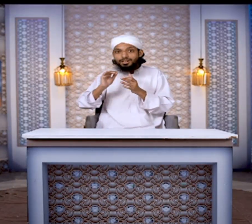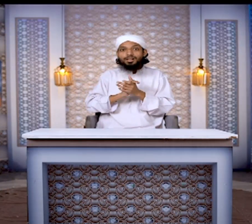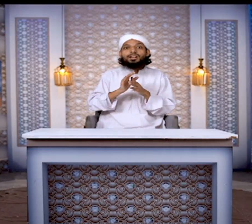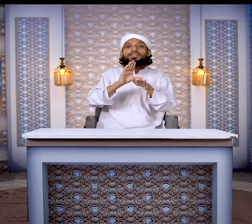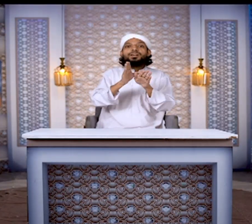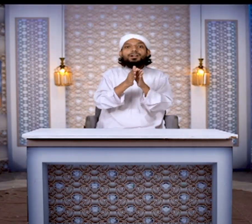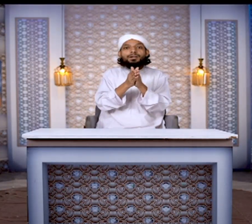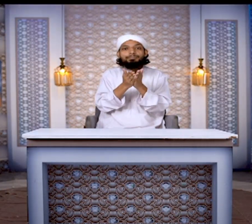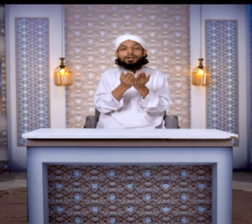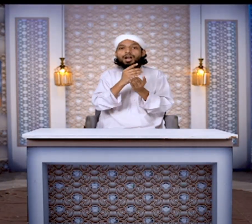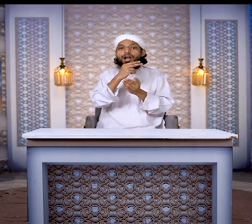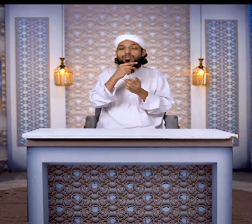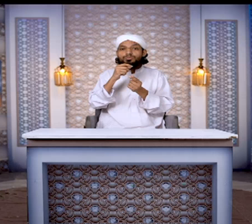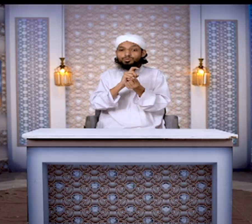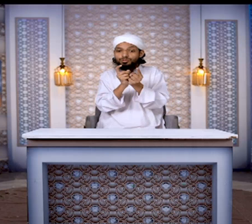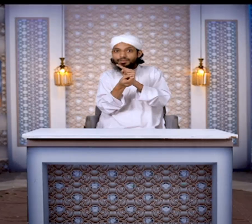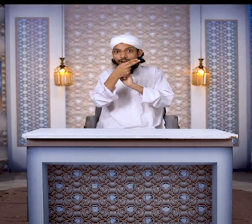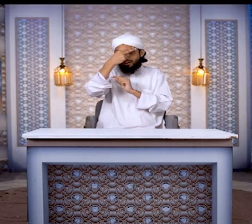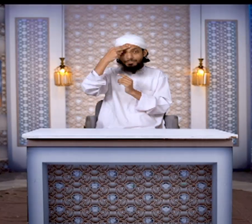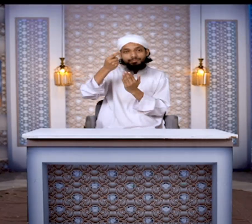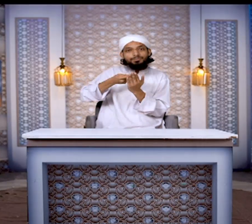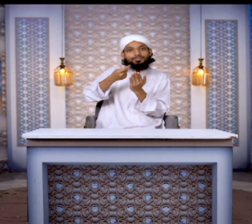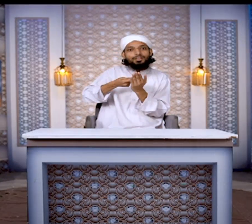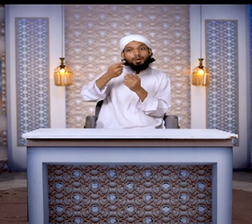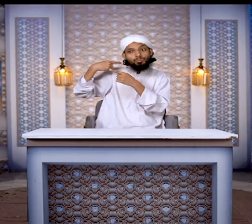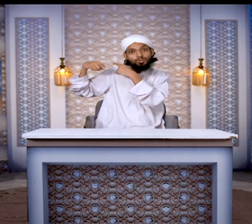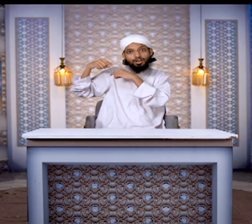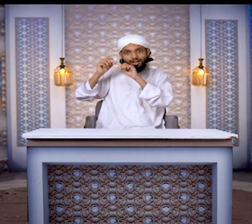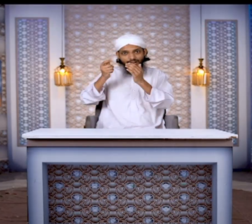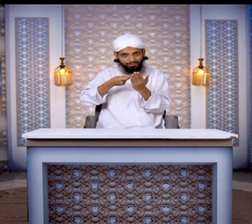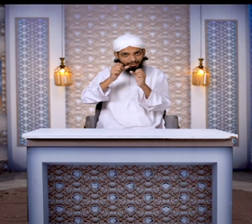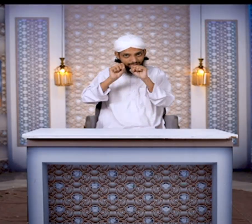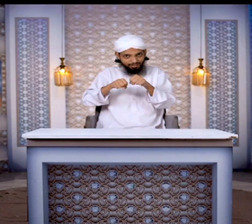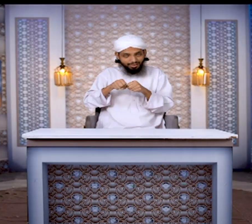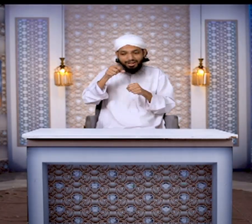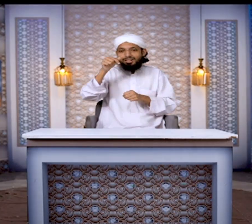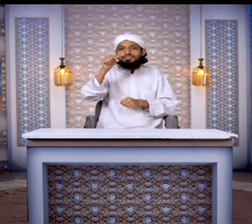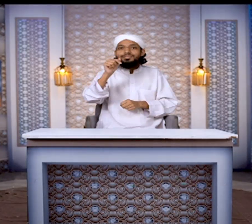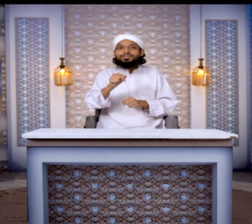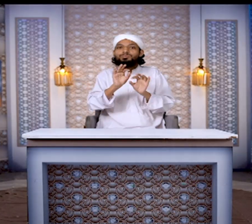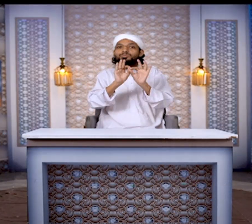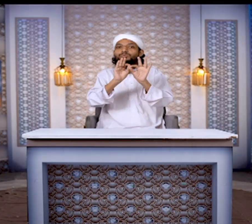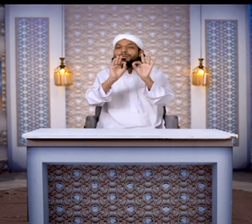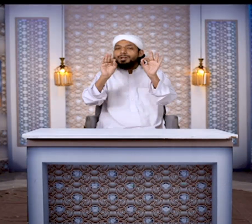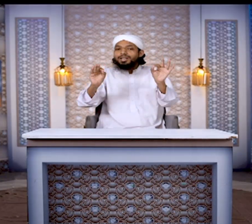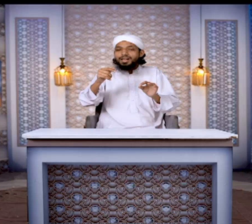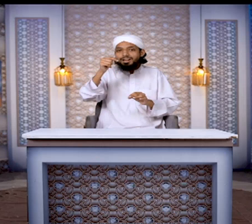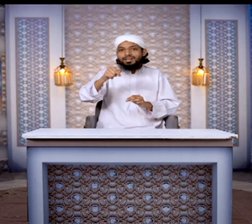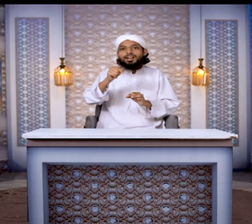ہی اس کتاب کی عربی زبان میں شرح بھی لکھ ڈالی۔ اگلوں نے بھی لکھا ہے بہت علم دین پر، جو کچھ ہے اس صدی میں